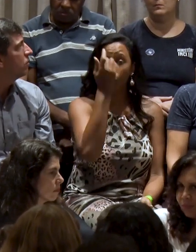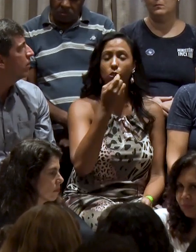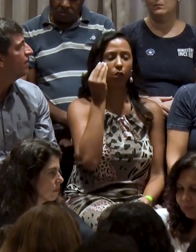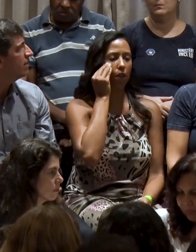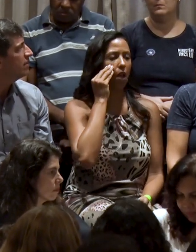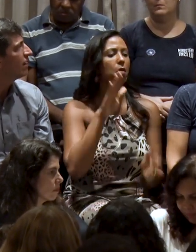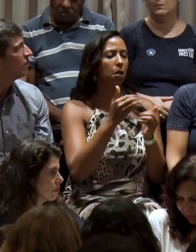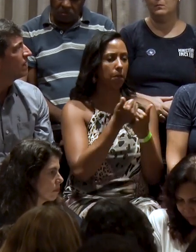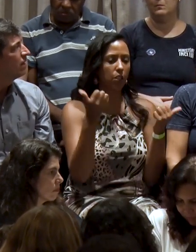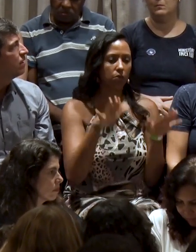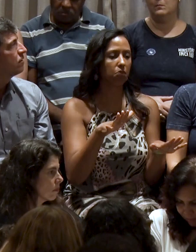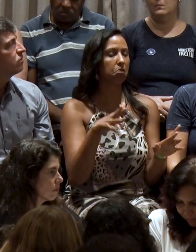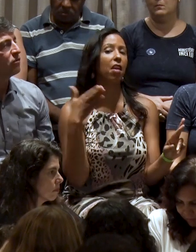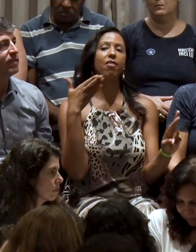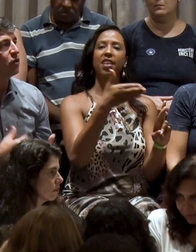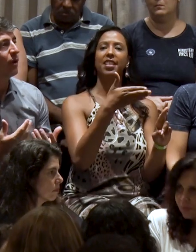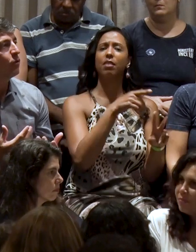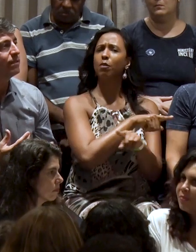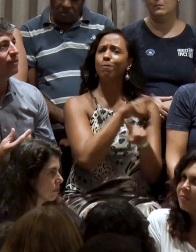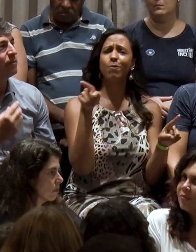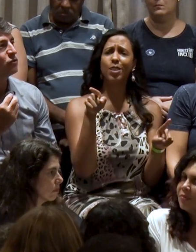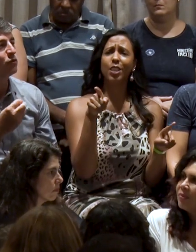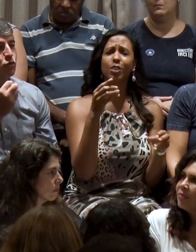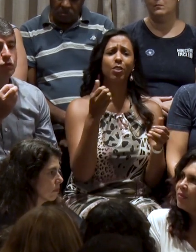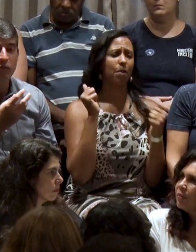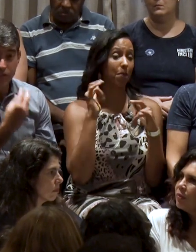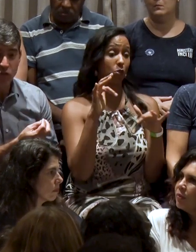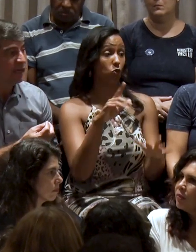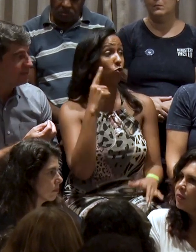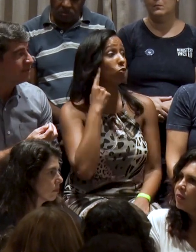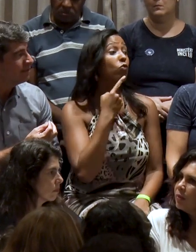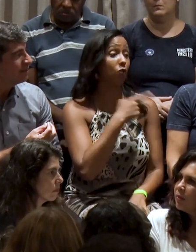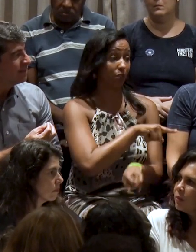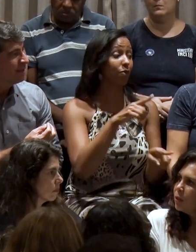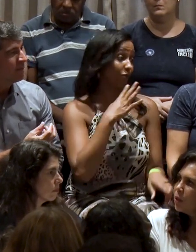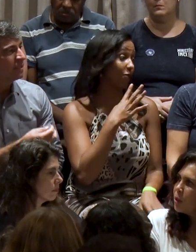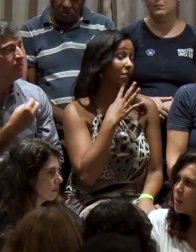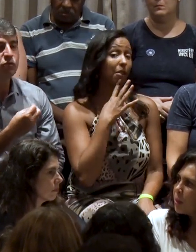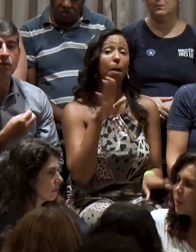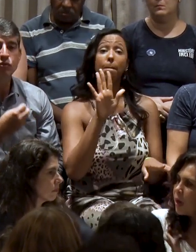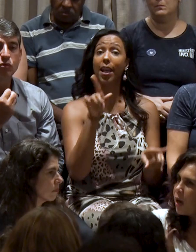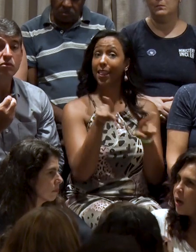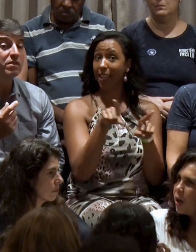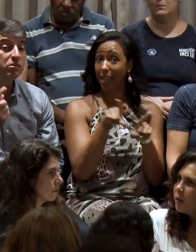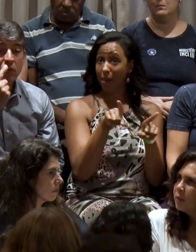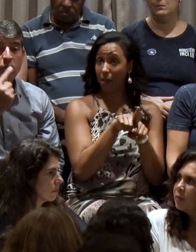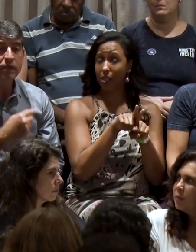como referencial. Então, vocês estão fazendo alguma coisa que está abençoando o surdo, vocês conhecem, mas está abençoando surdos que vocês nunca vão conhecer,